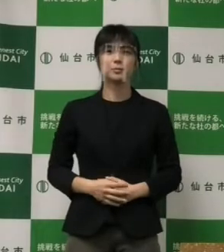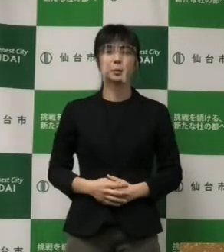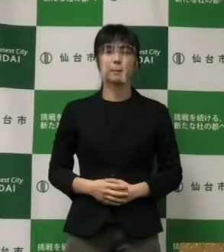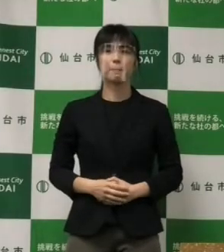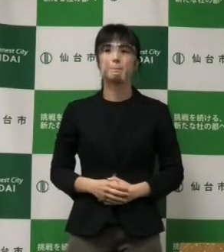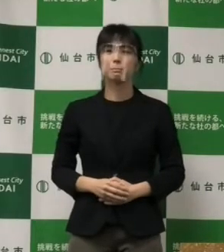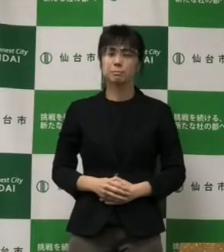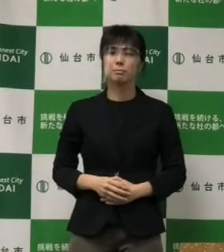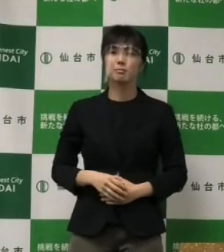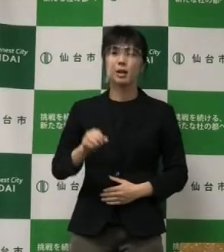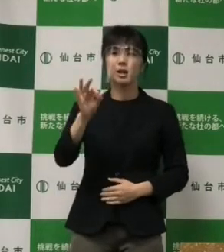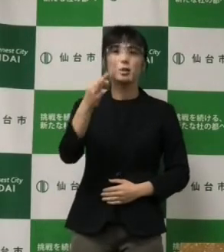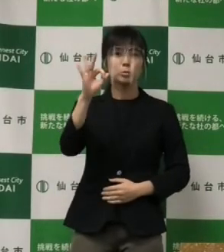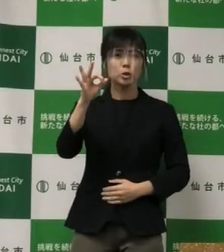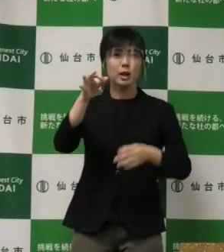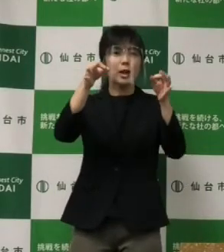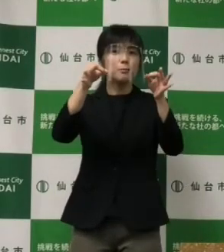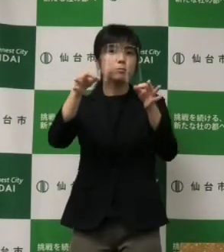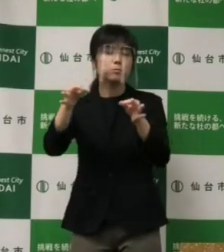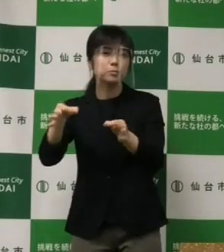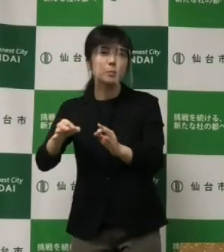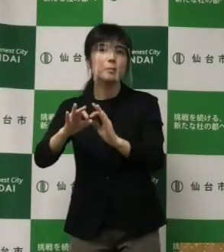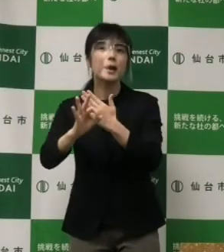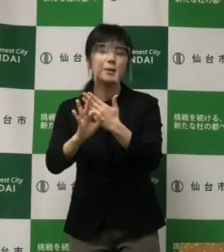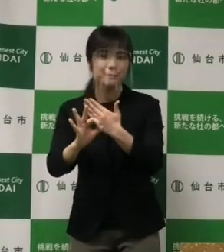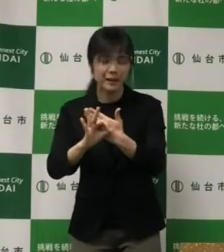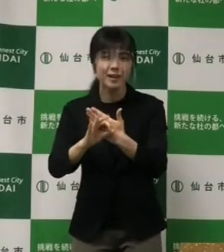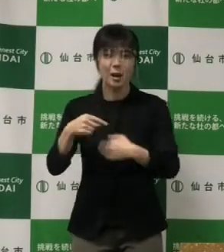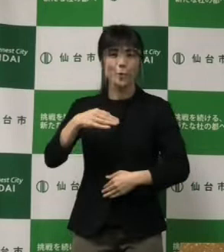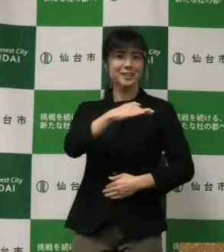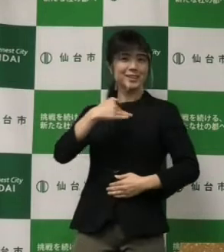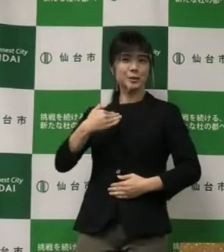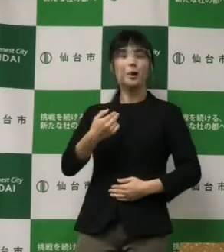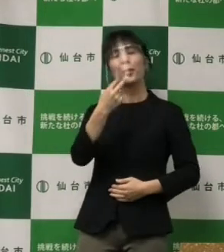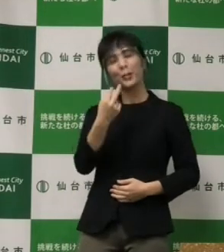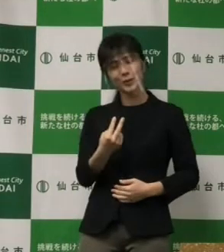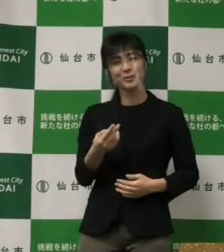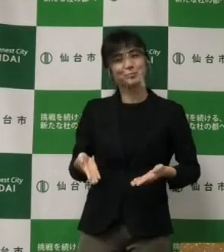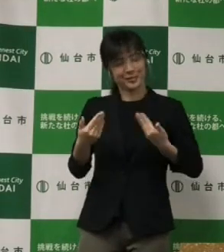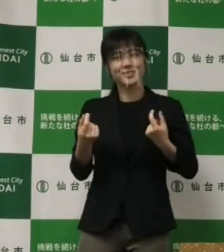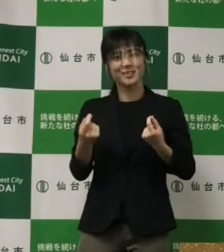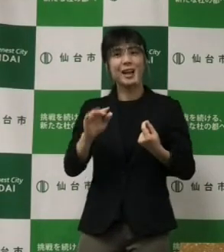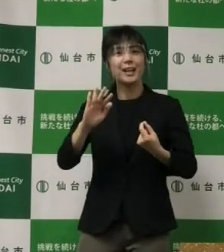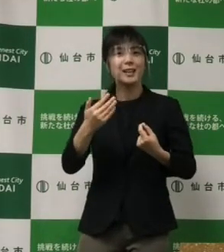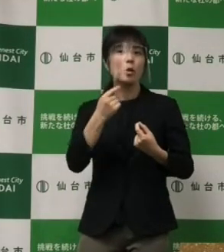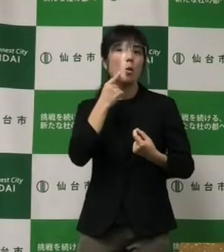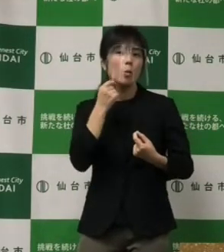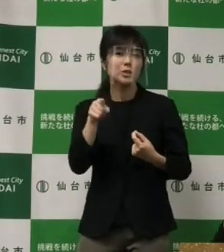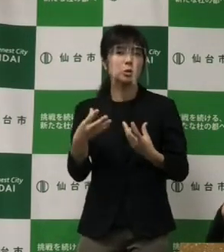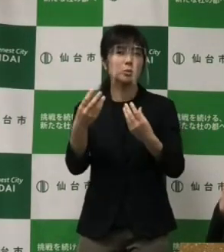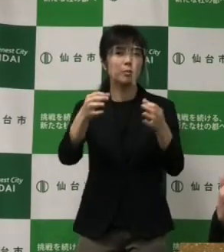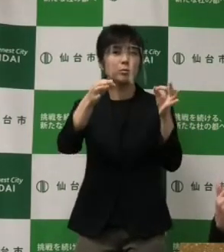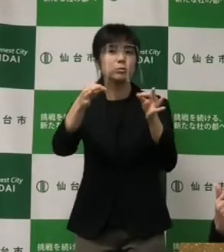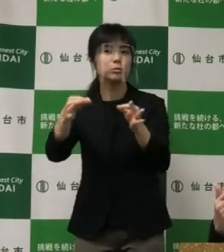物価が下がれば消費者としては助かるということはあるかと思うんですけれども、それが進めばなおのこと